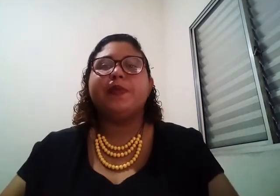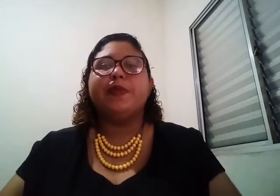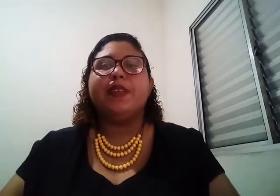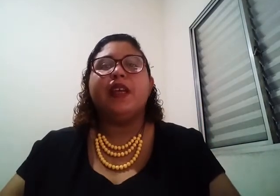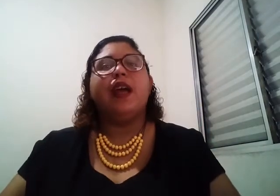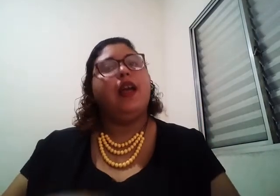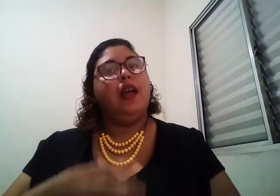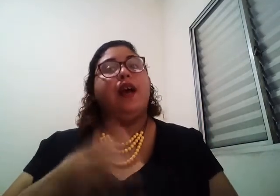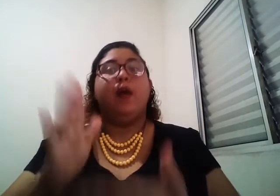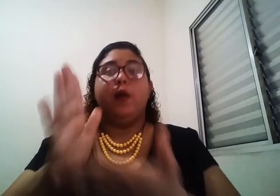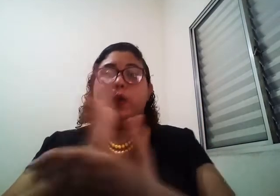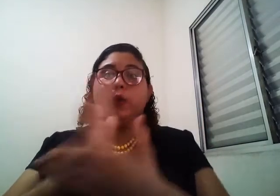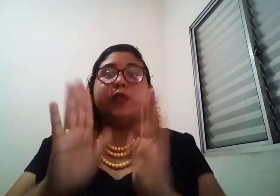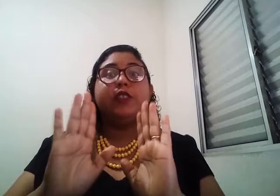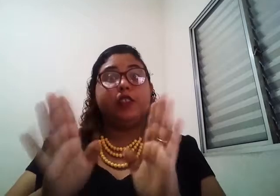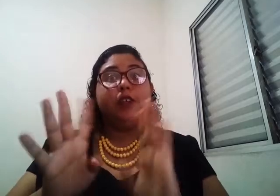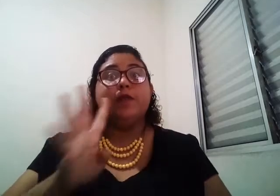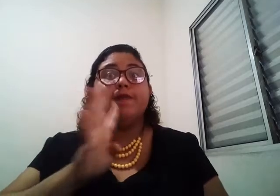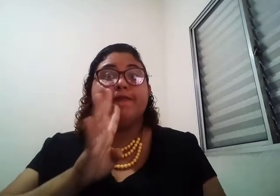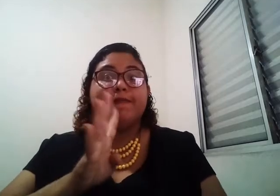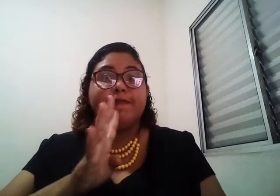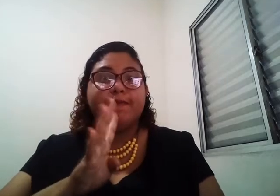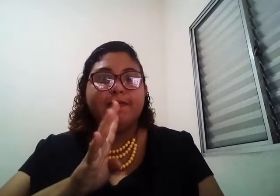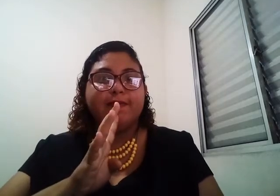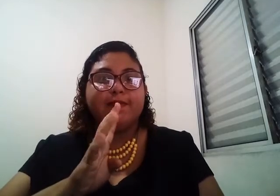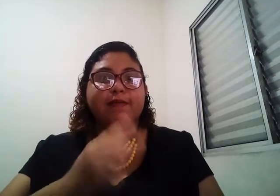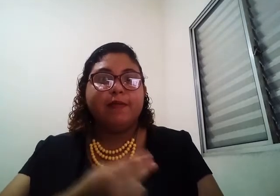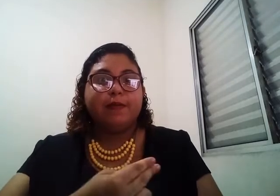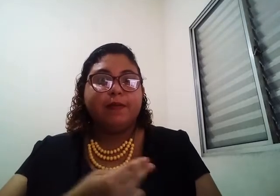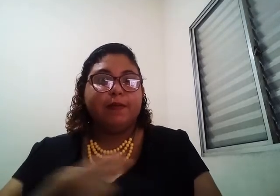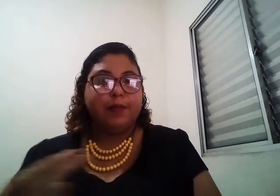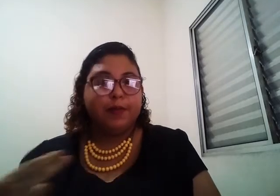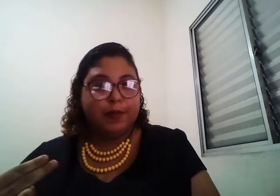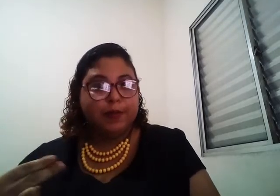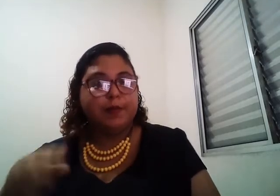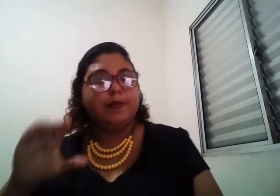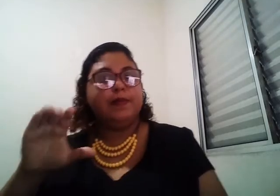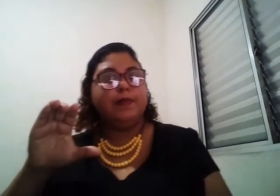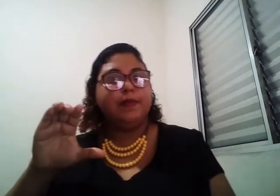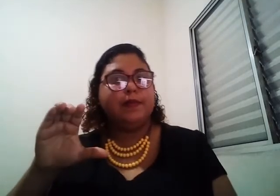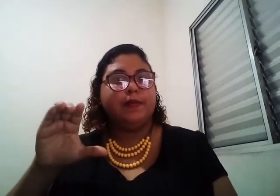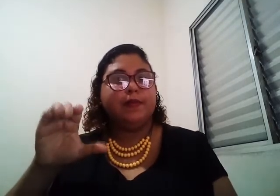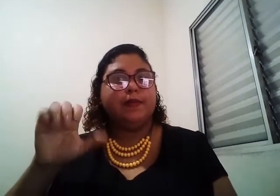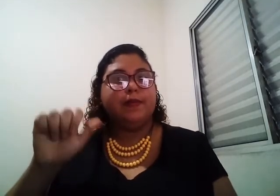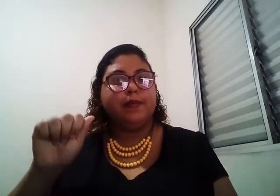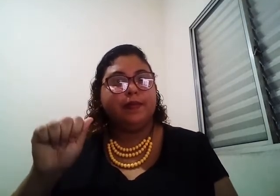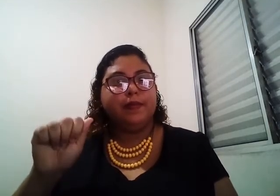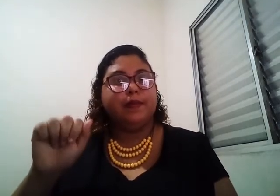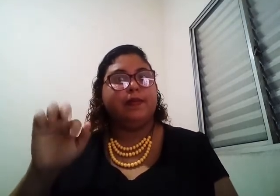me conhecem, eu me chamo Caroline, né? E esse é o meu sinal.